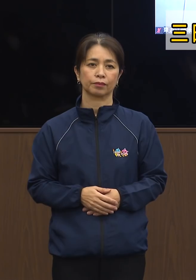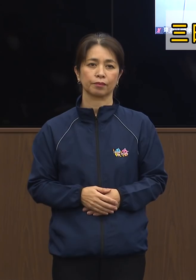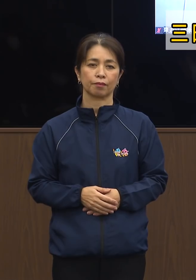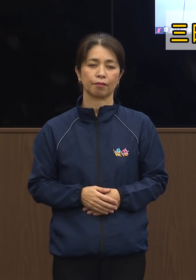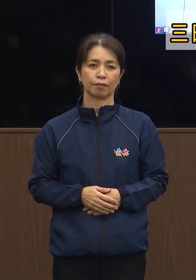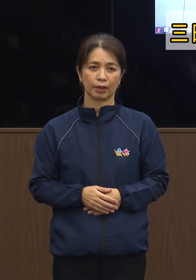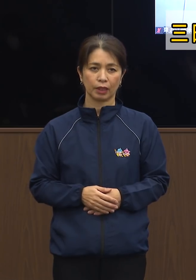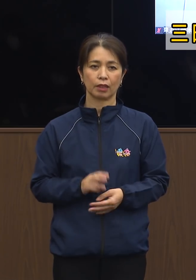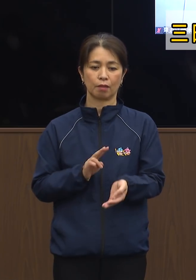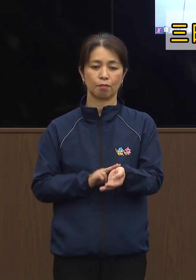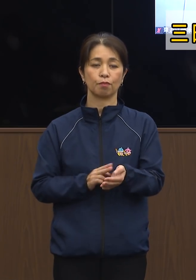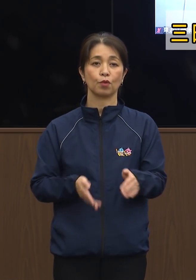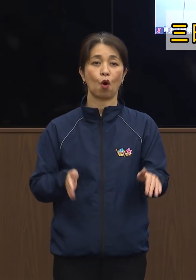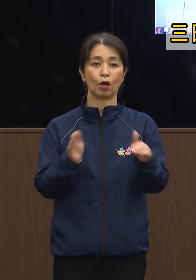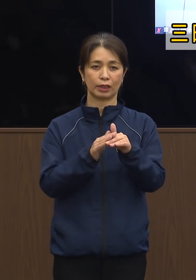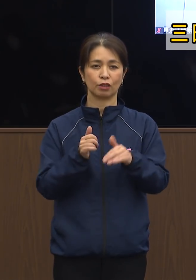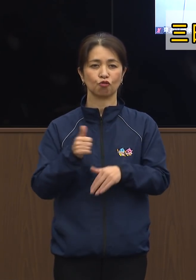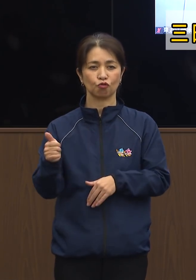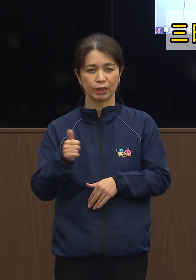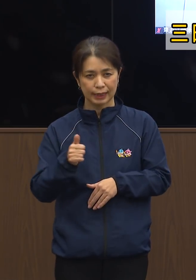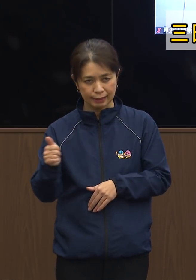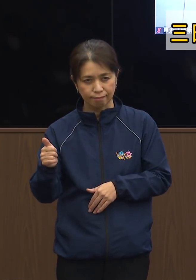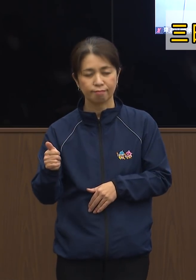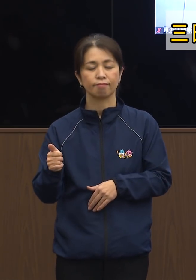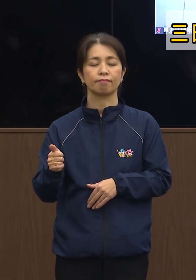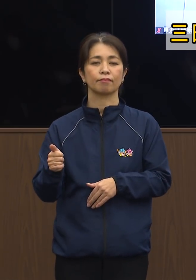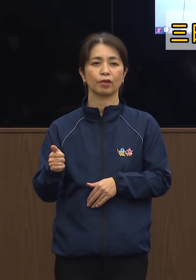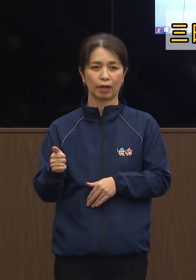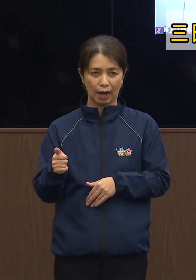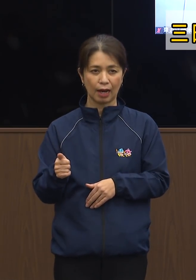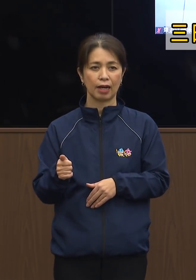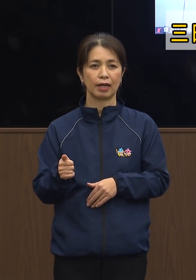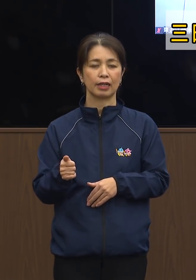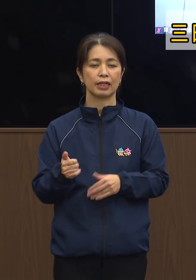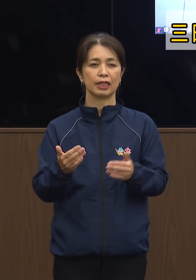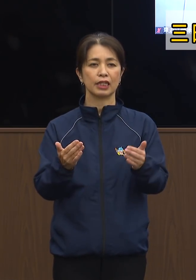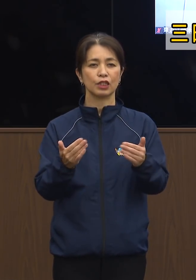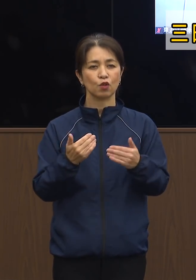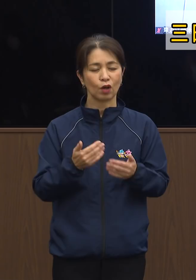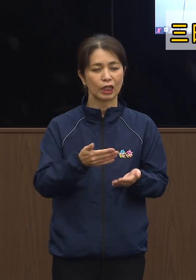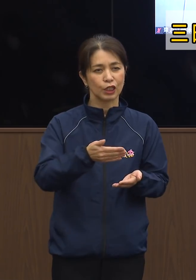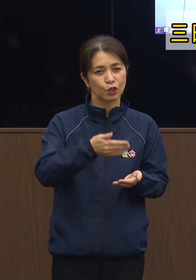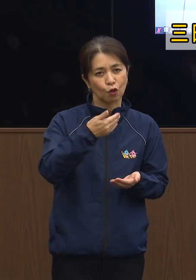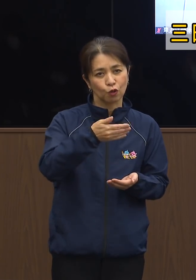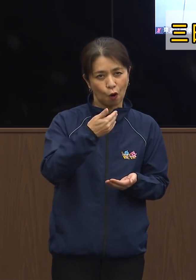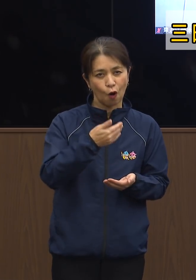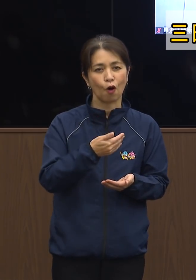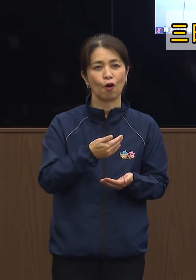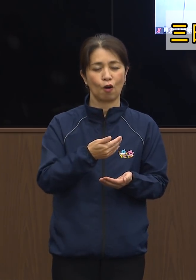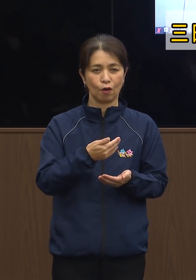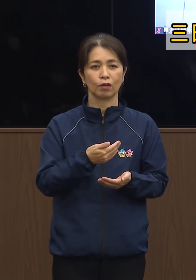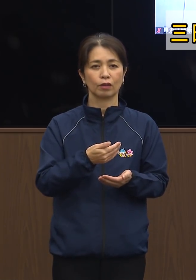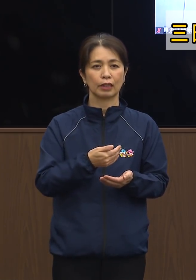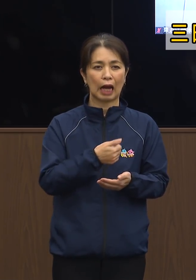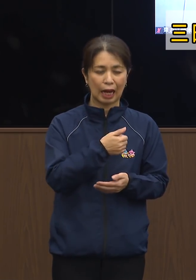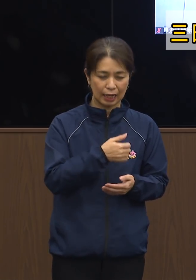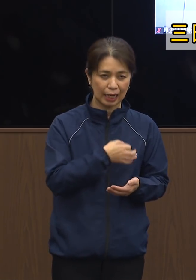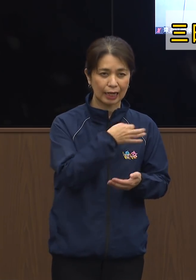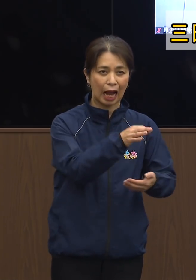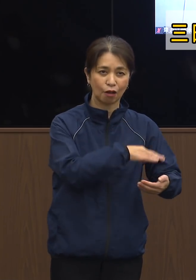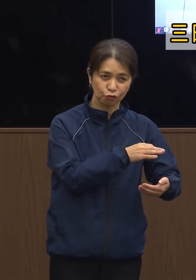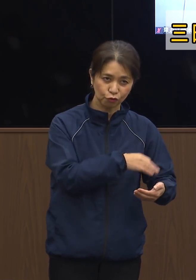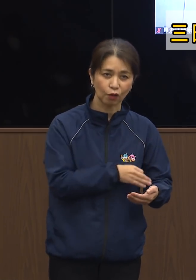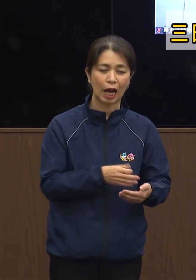通院ですとか必要な食料等の買い出し、また職場への出勤